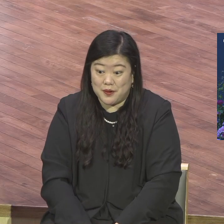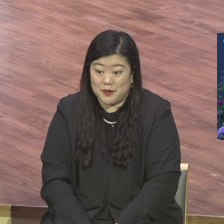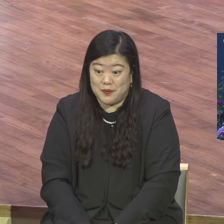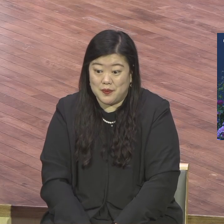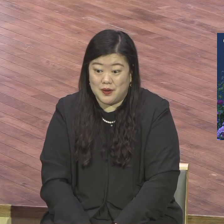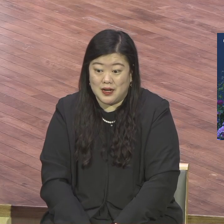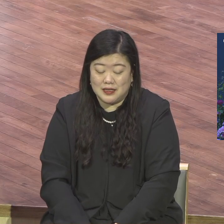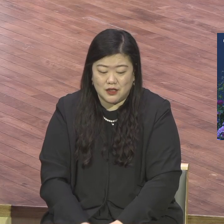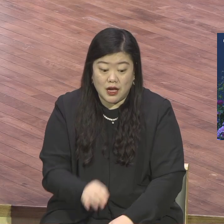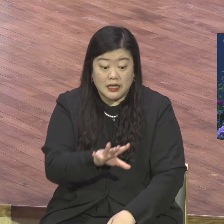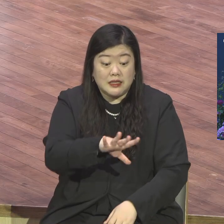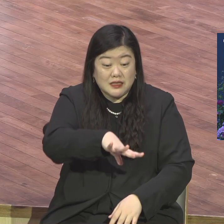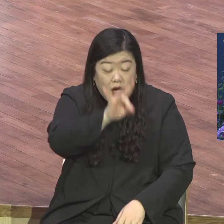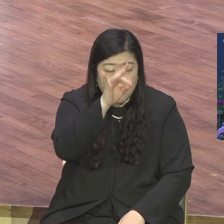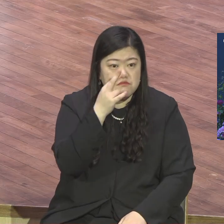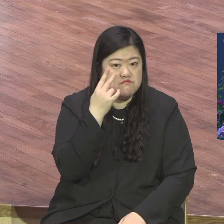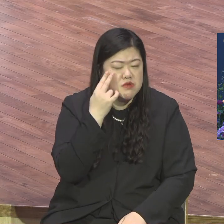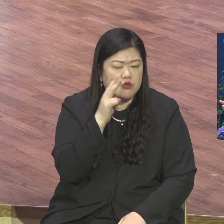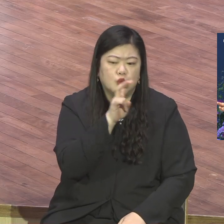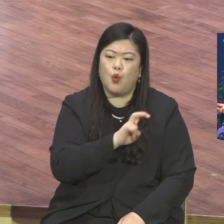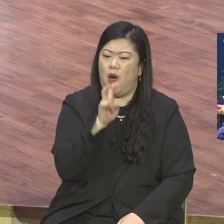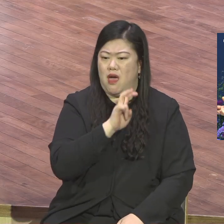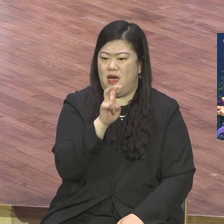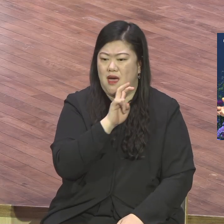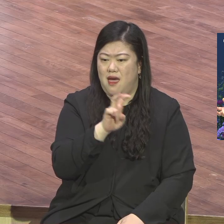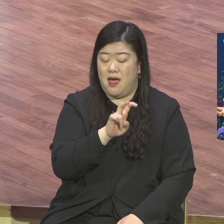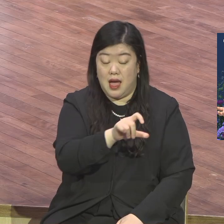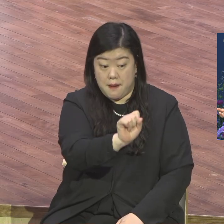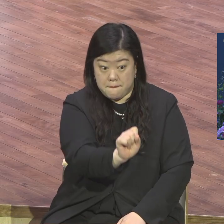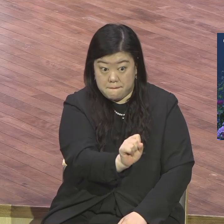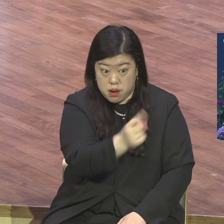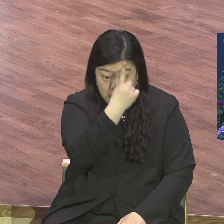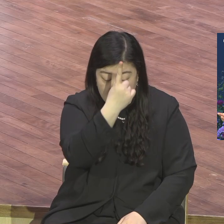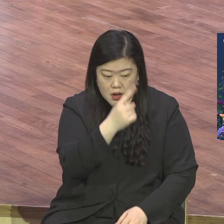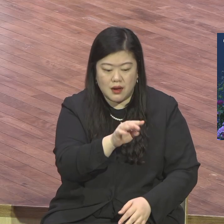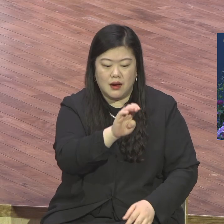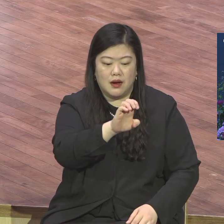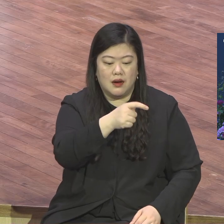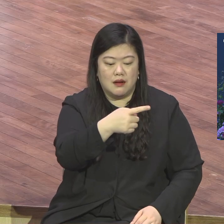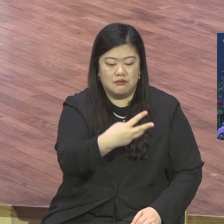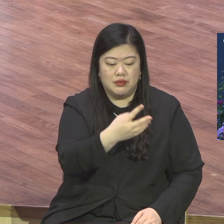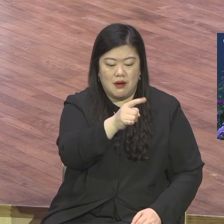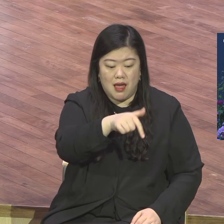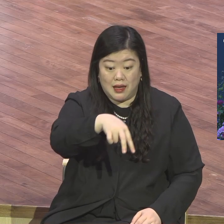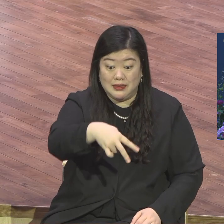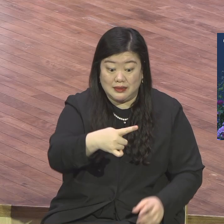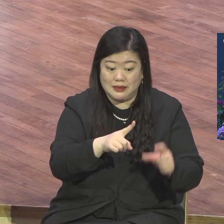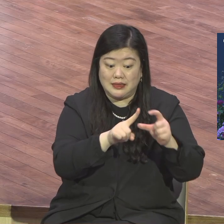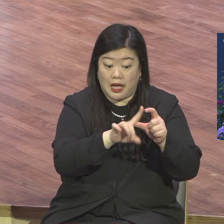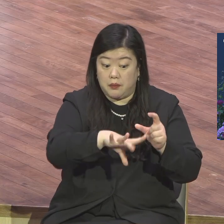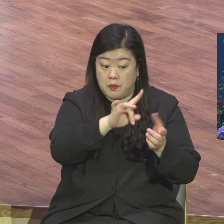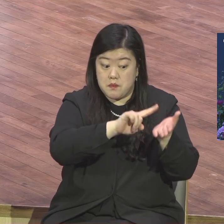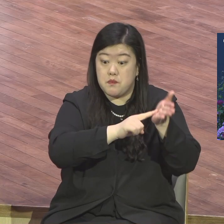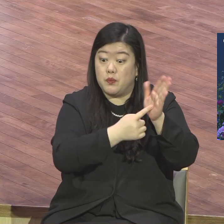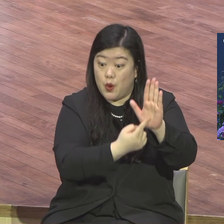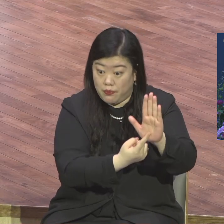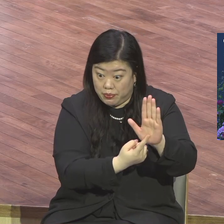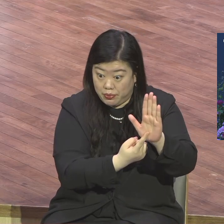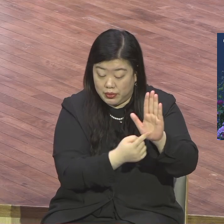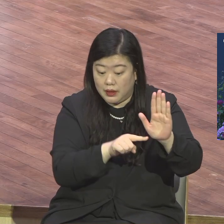그 시작된 이것이 이제 넘어가지고 소비 시장까지 그렇게 유행이 되는데 플렉스 하는